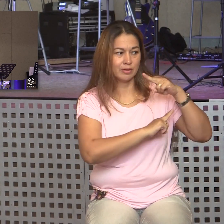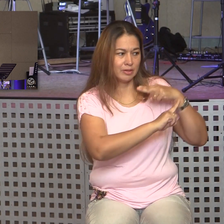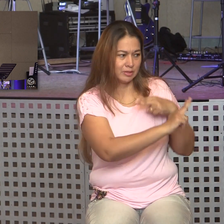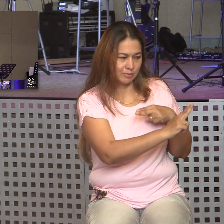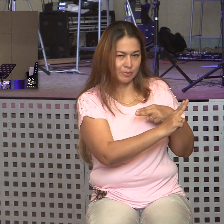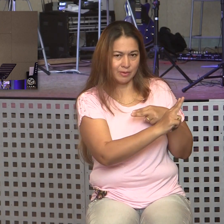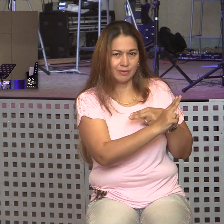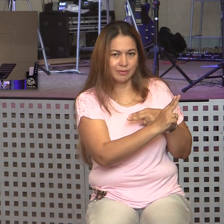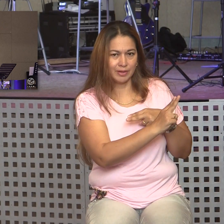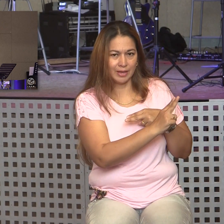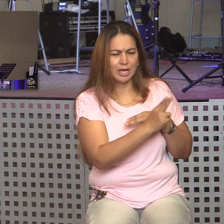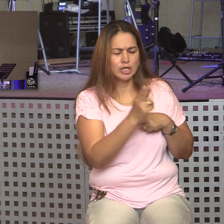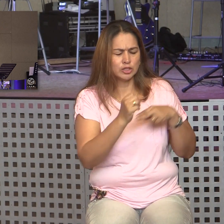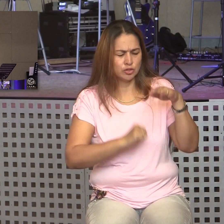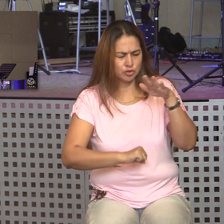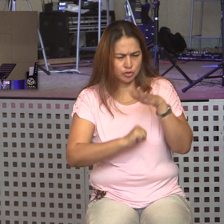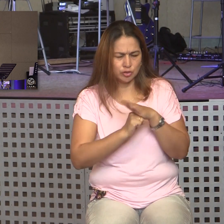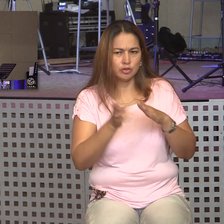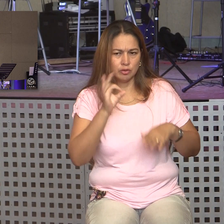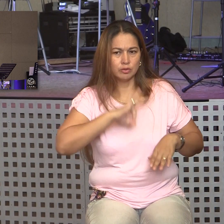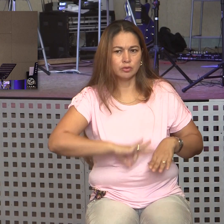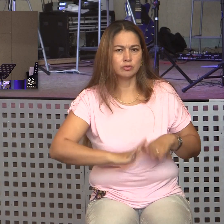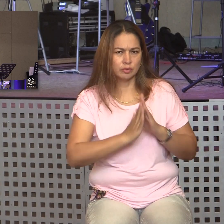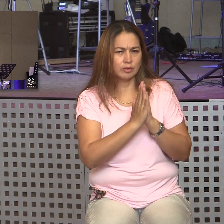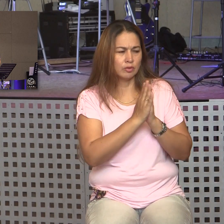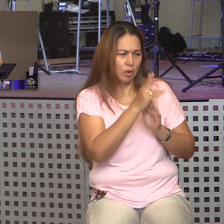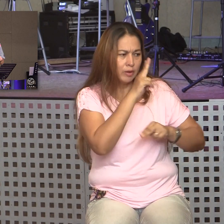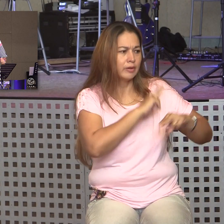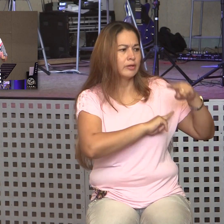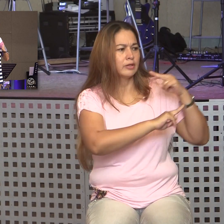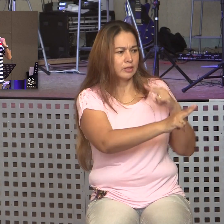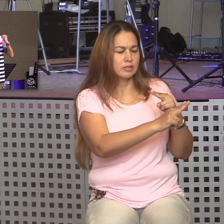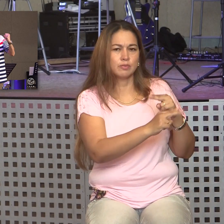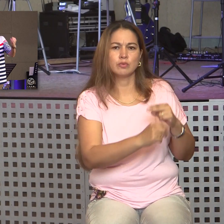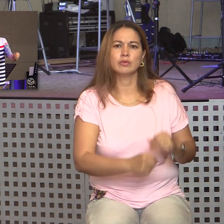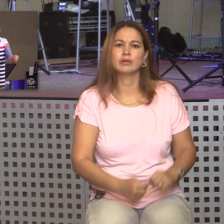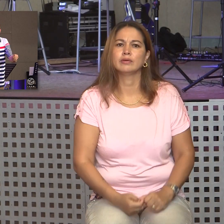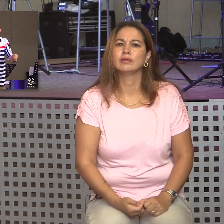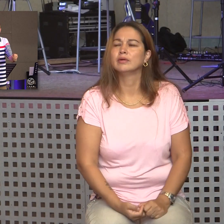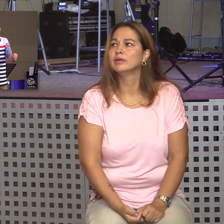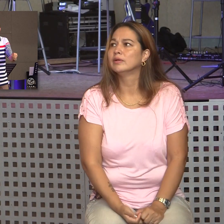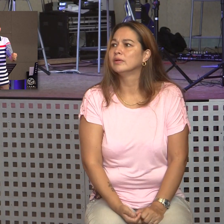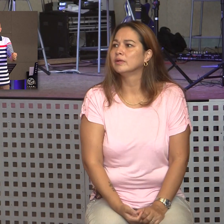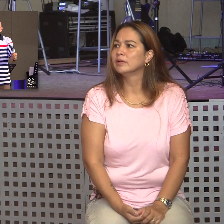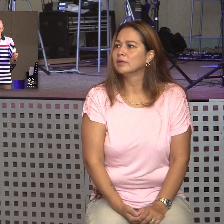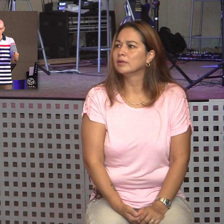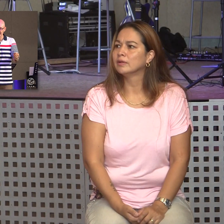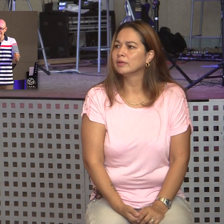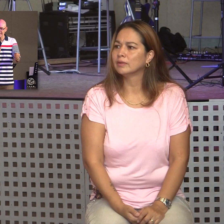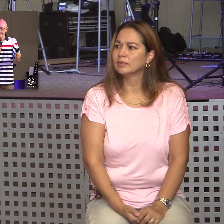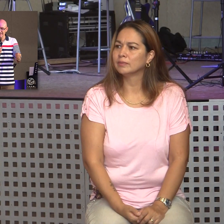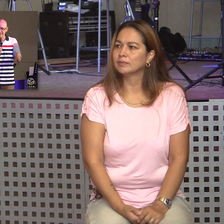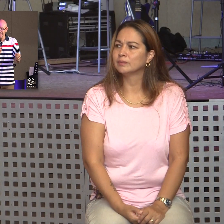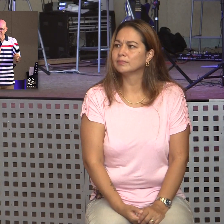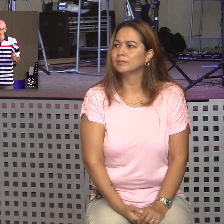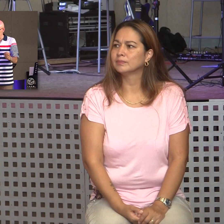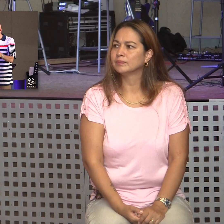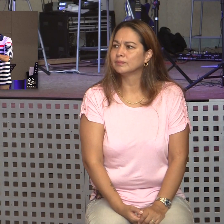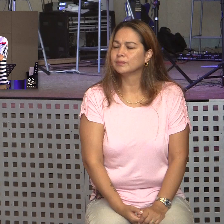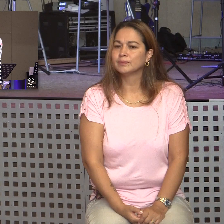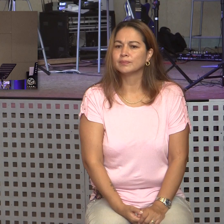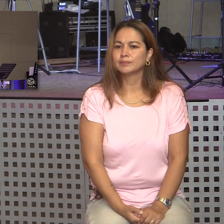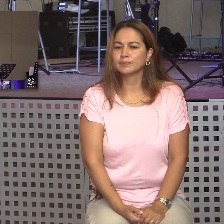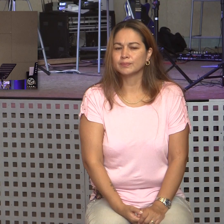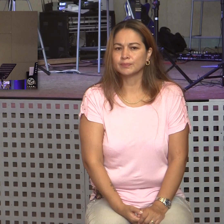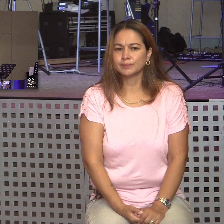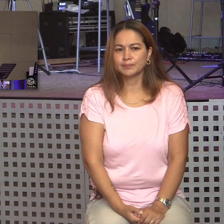está lleno del Espíritu Santo, insisto, te mueve. Y